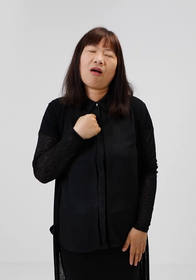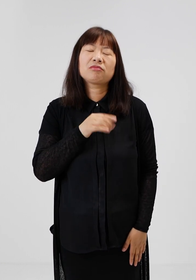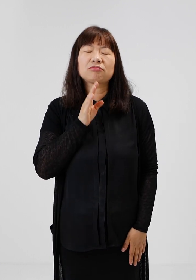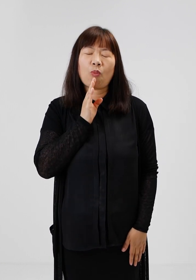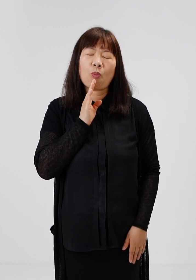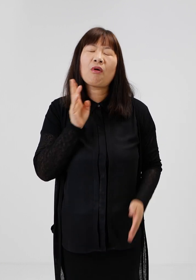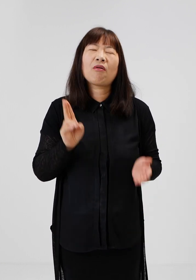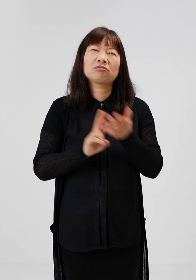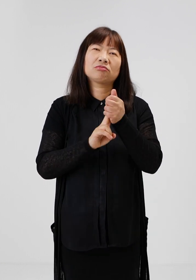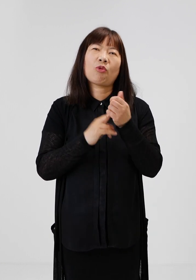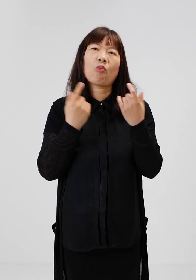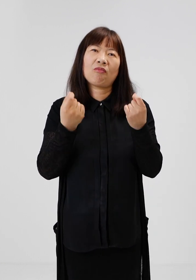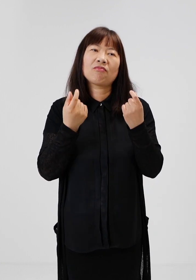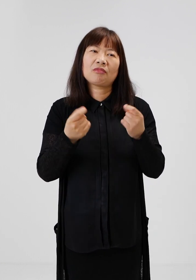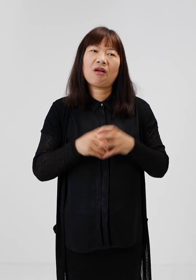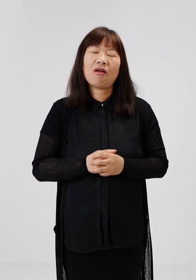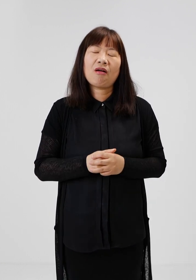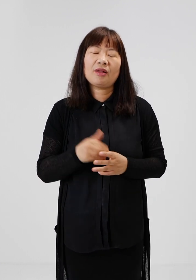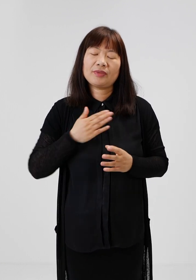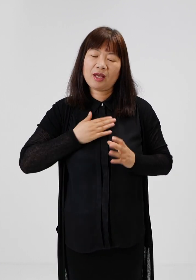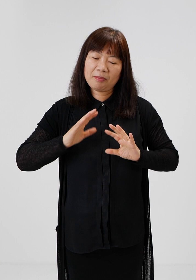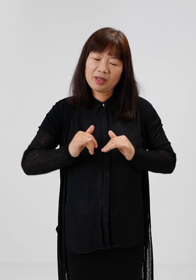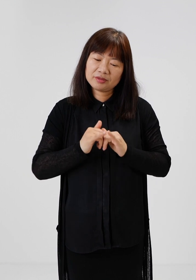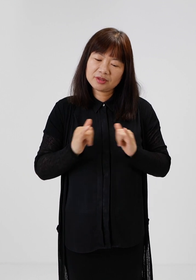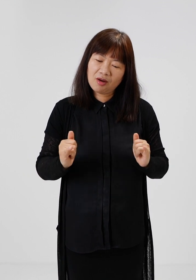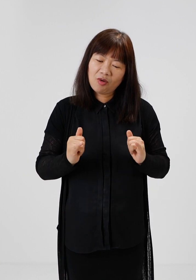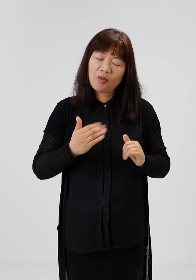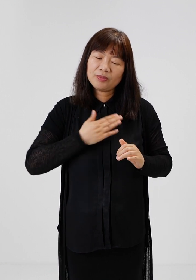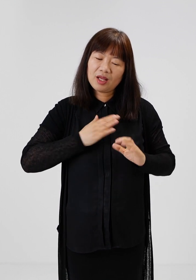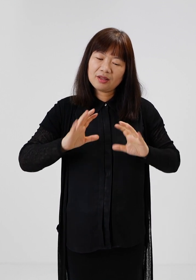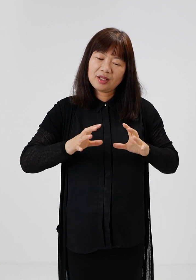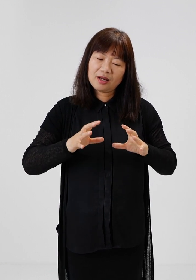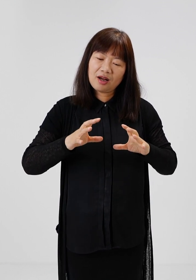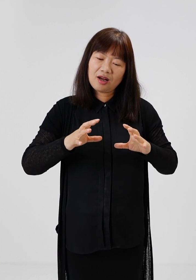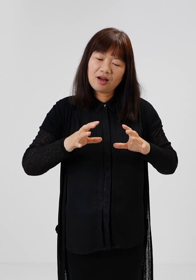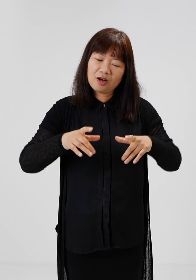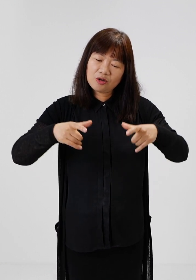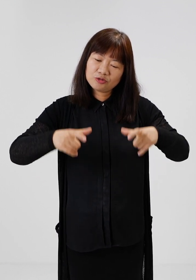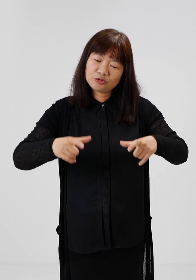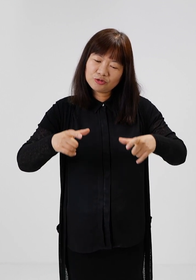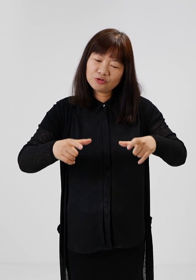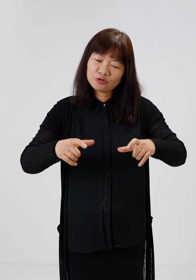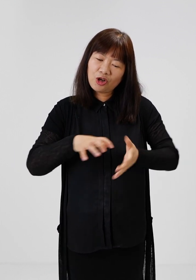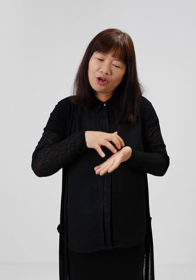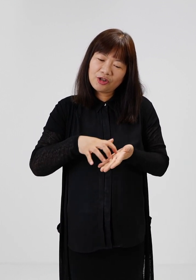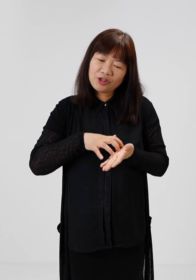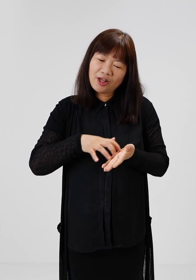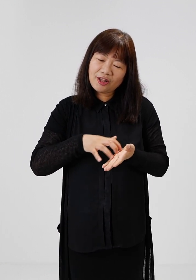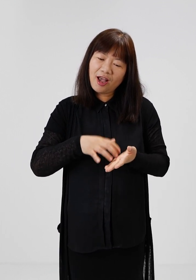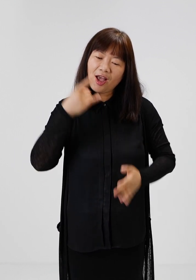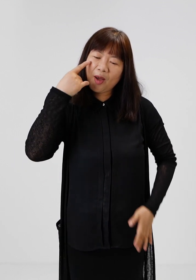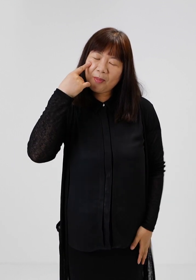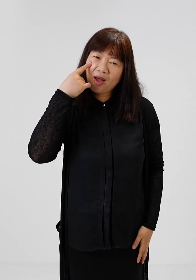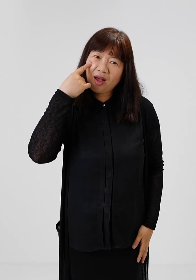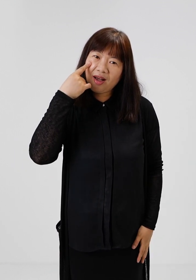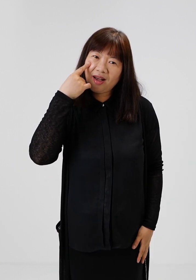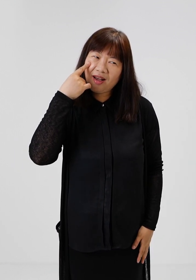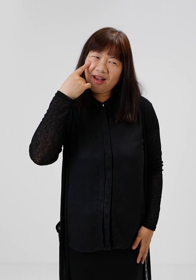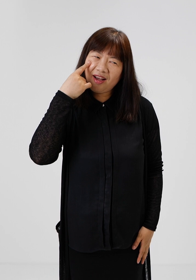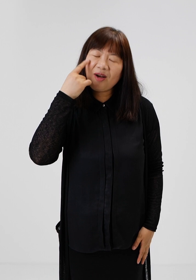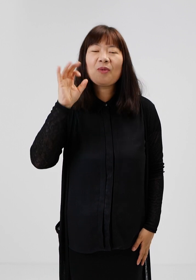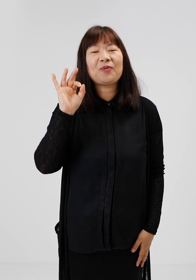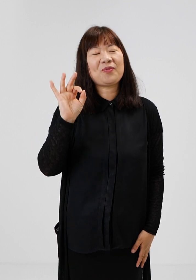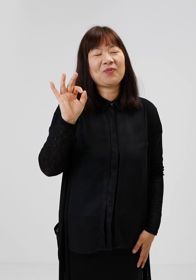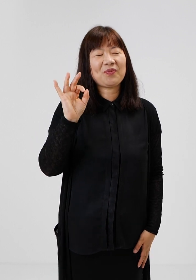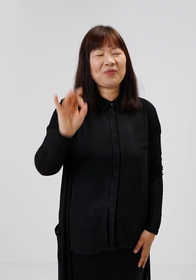기적이야. 내 백성이, 내 나라 규모가 얼마나 되나 좀 계산이나 좀 해보자. 이렇게 된